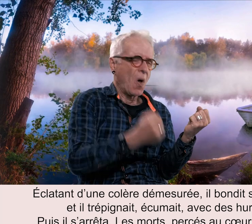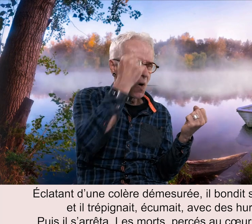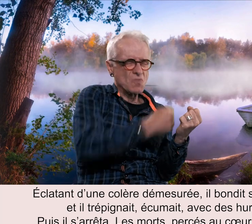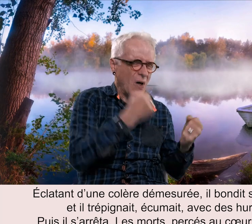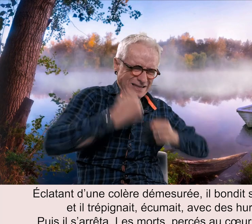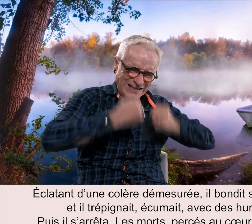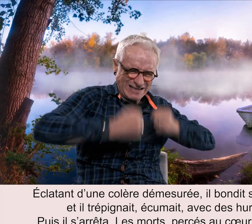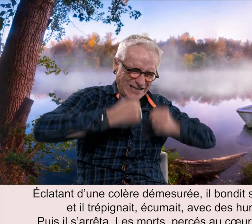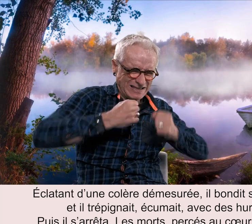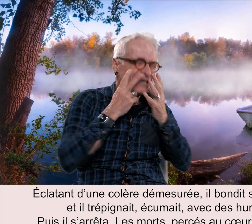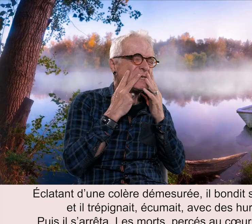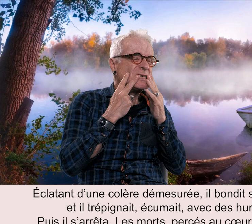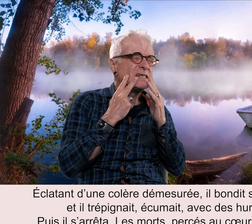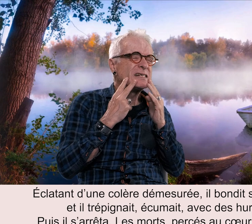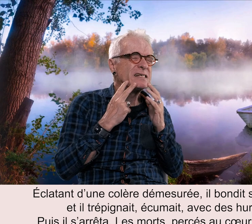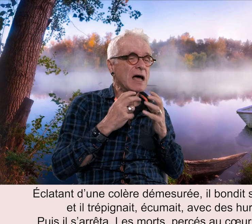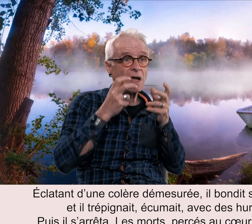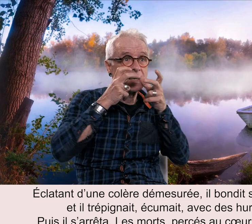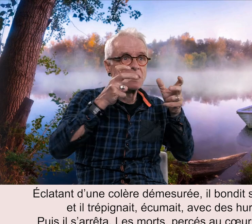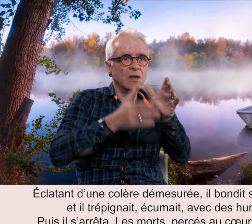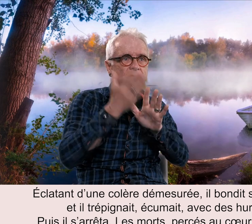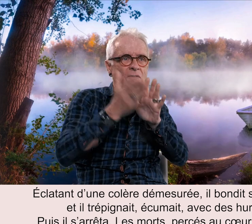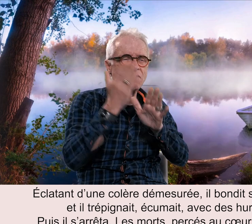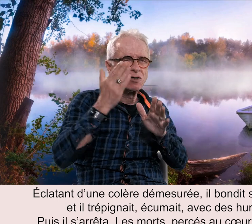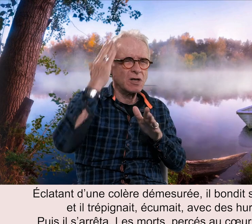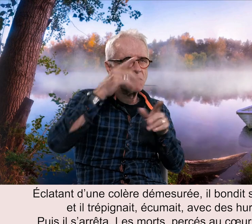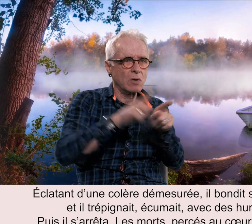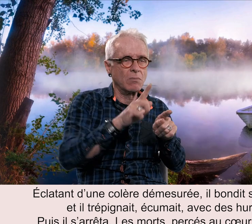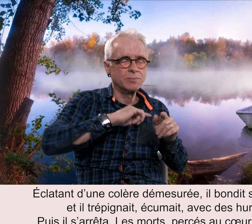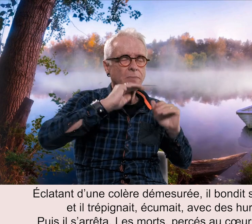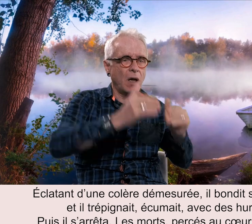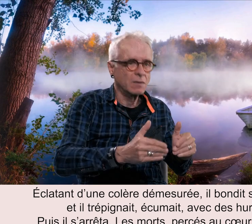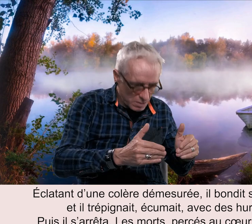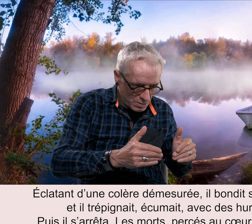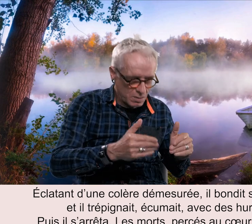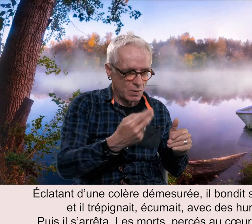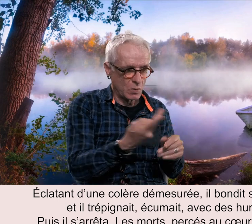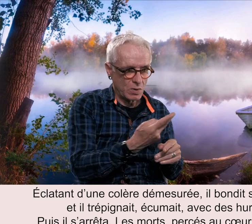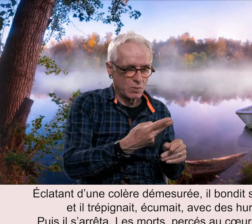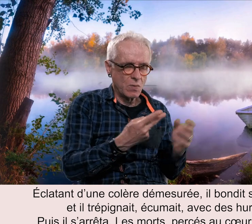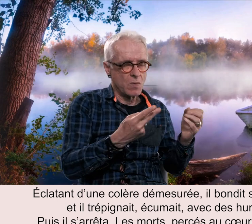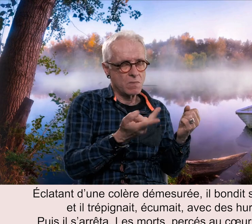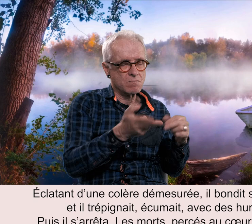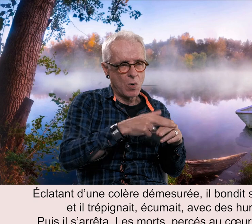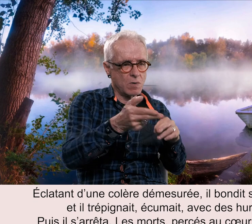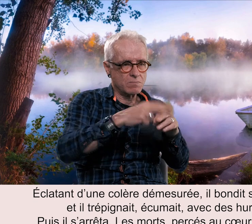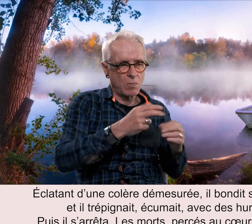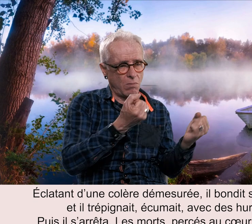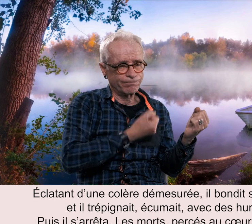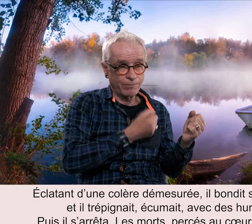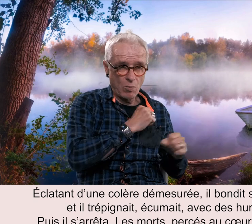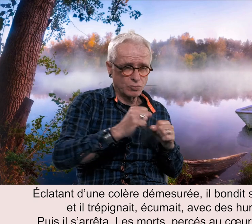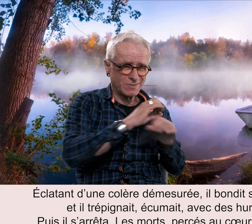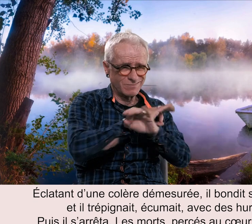trépignait, écumait avec des hurlements de bêtes fauves. Puis, il s'arrêta. Les morts, percés au cœur, n'avaient pas même